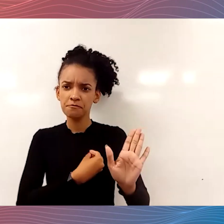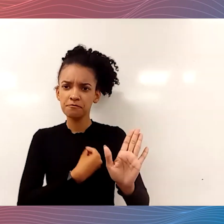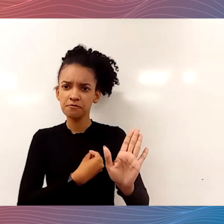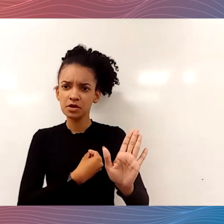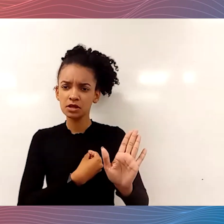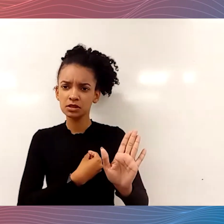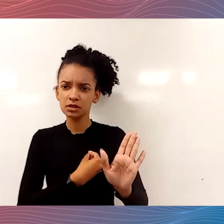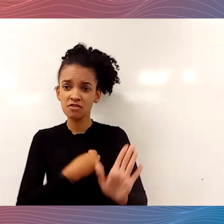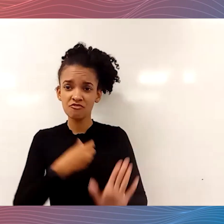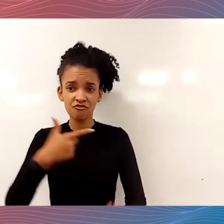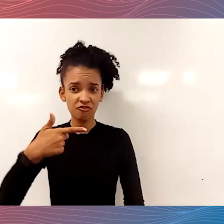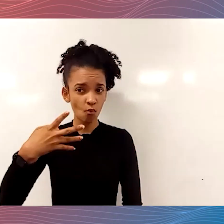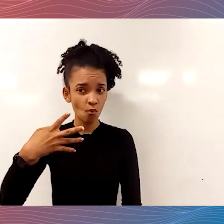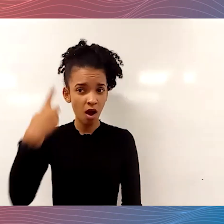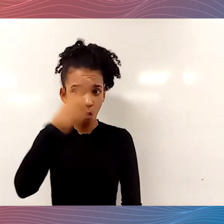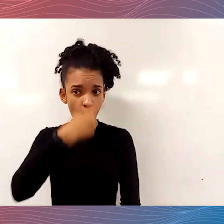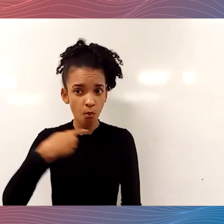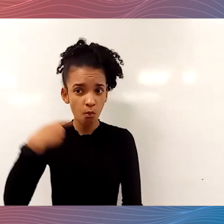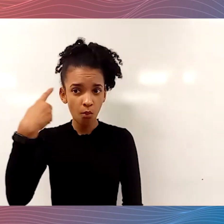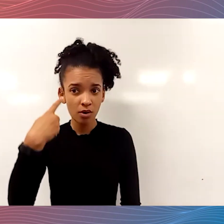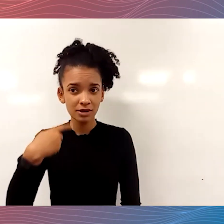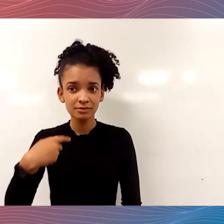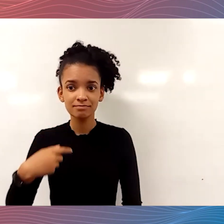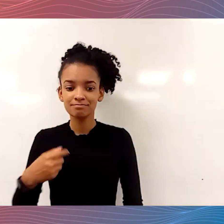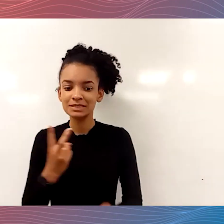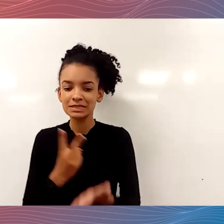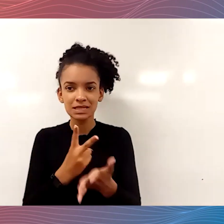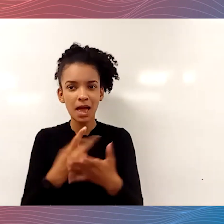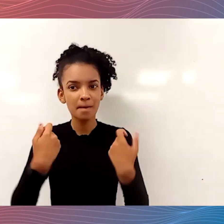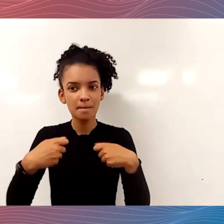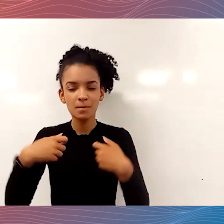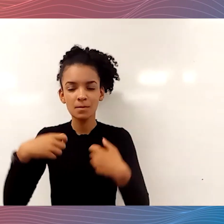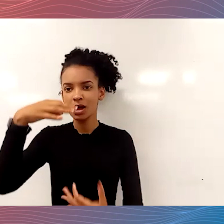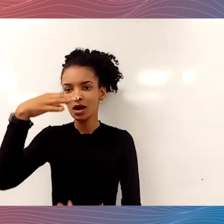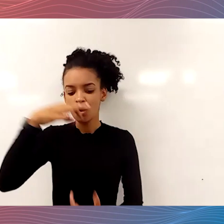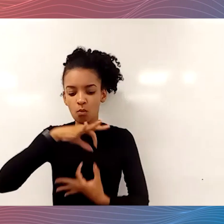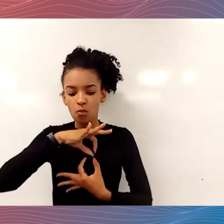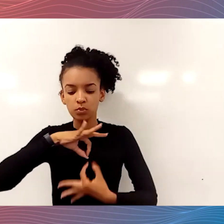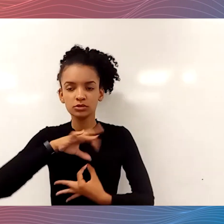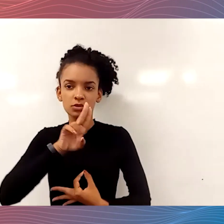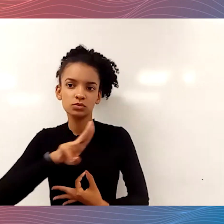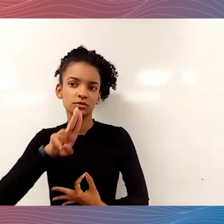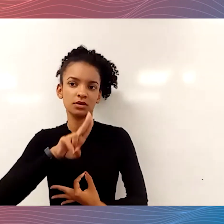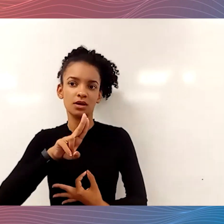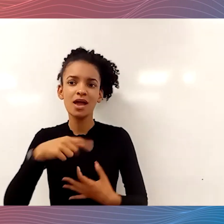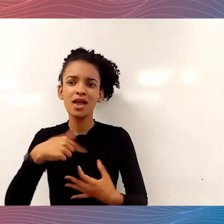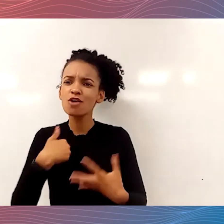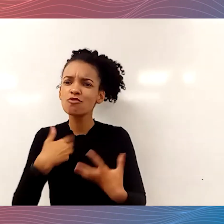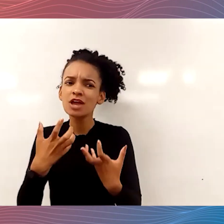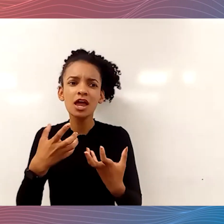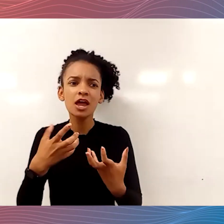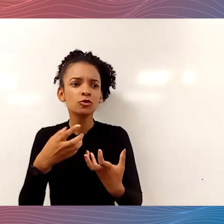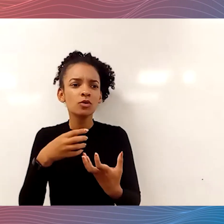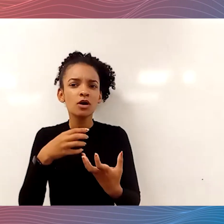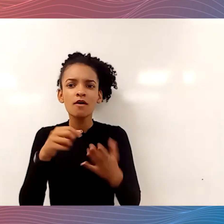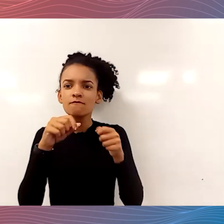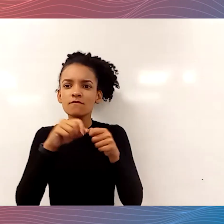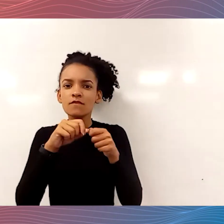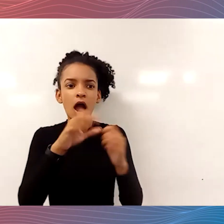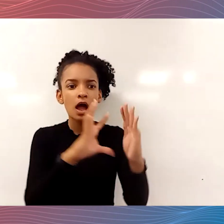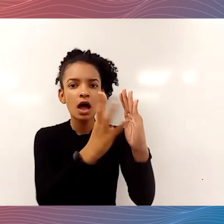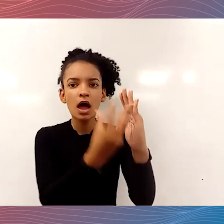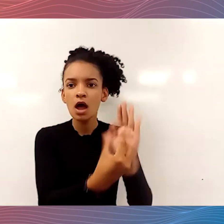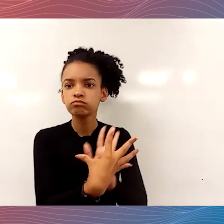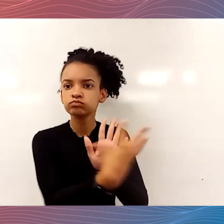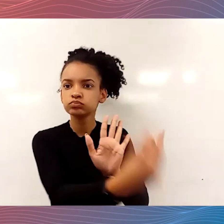pudesse transferir um pouco esse ambiente para a vida da igreja normal. Tem muitos irmãos e irmãs que têm os seus afazeres